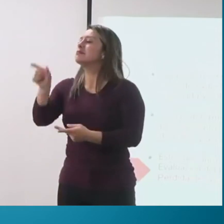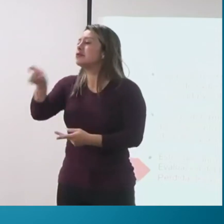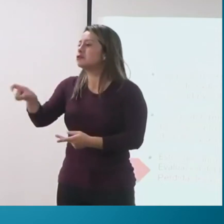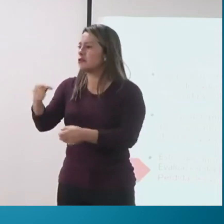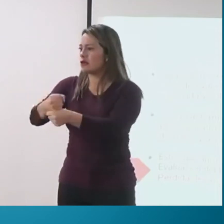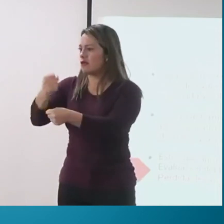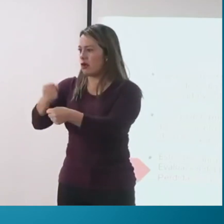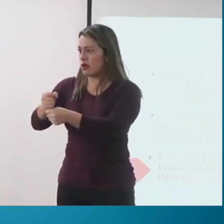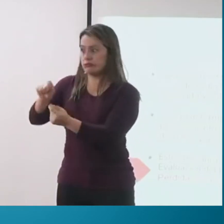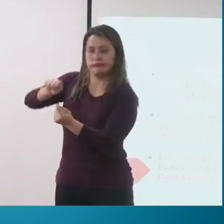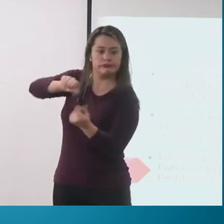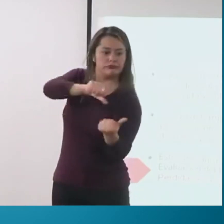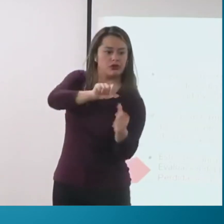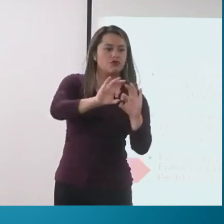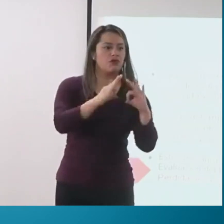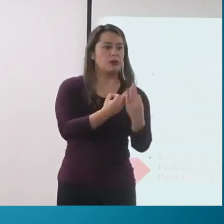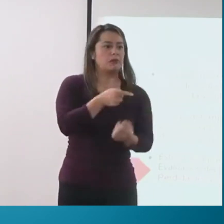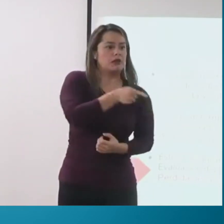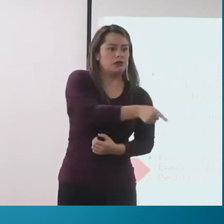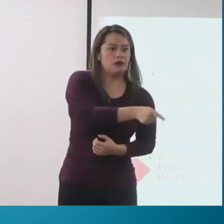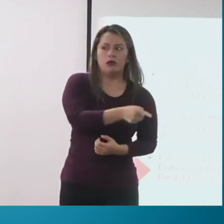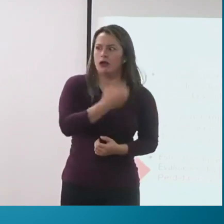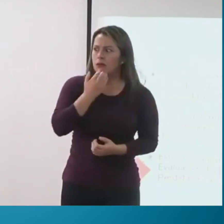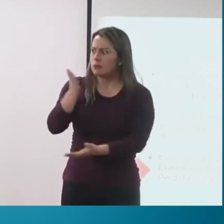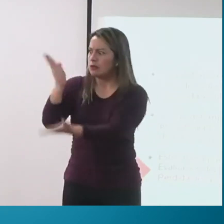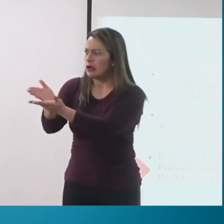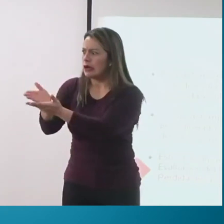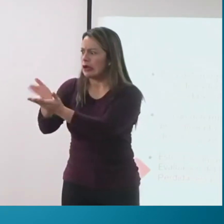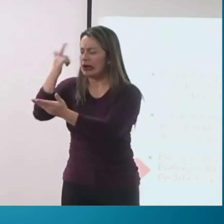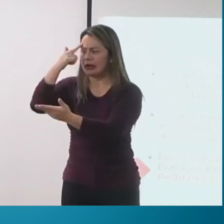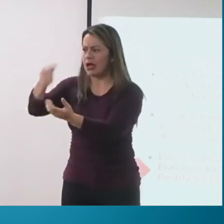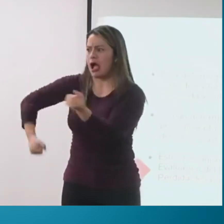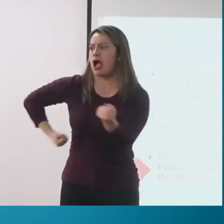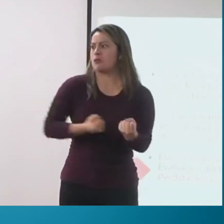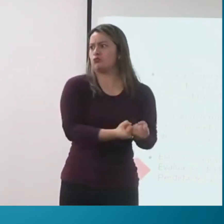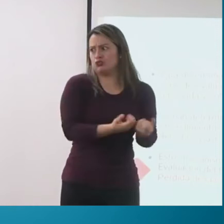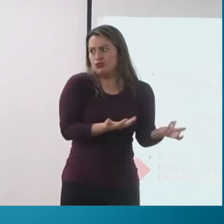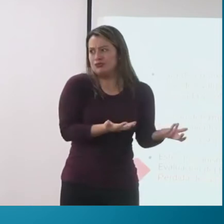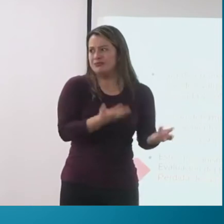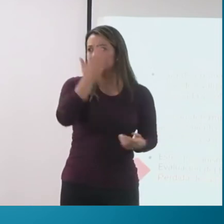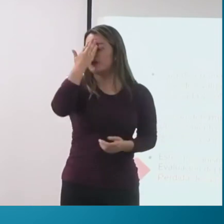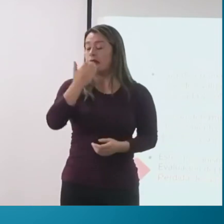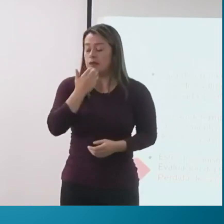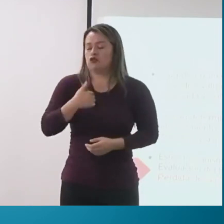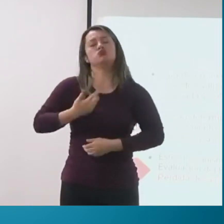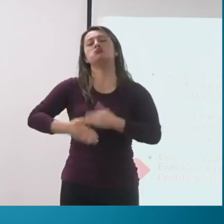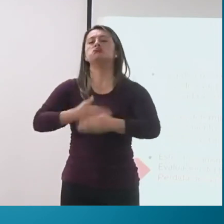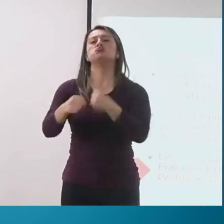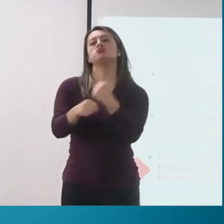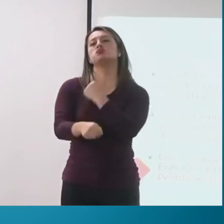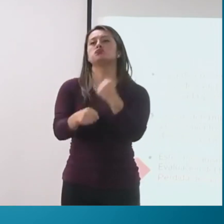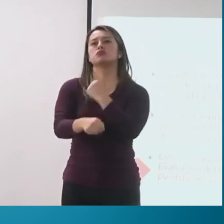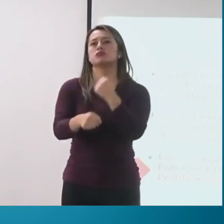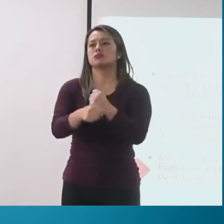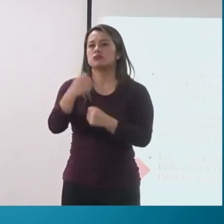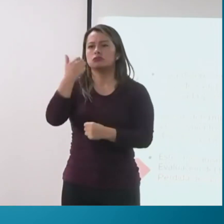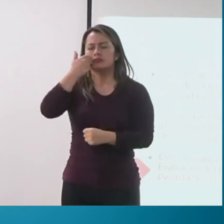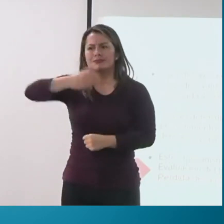protegidos. Cuando esos sistemas de protección fallan, ¿sí? Cuando yo no pude hacer prevención y me accidento o me